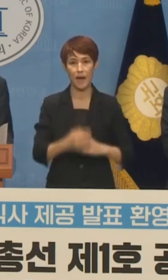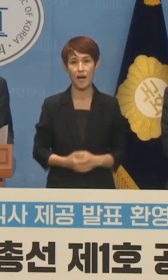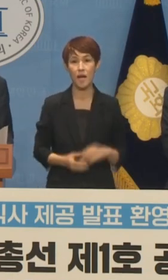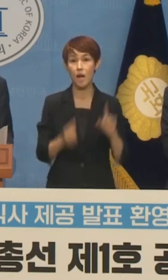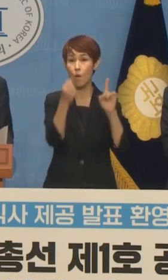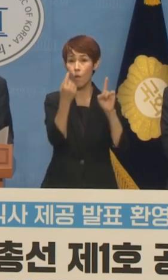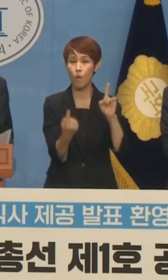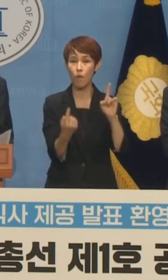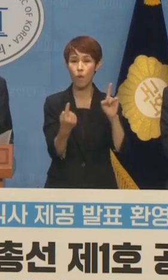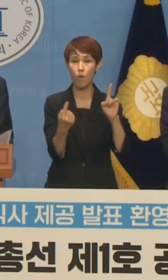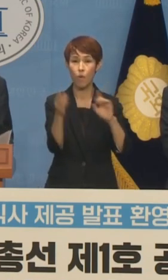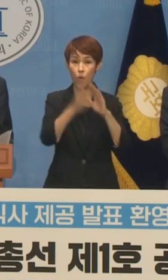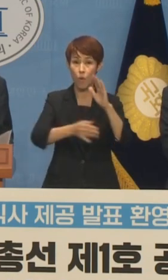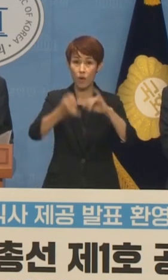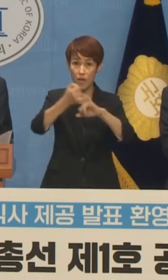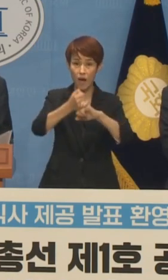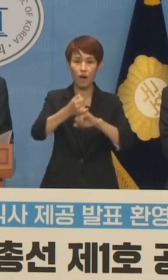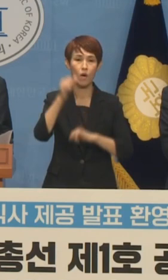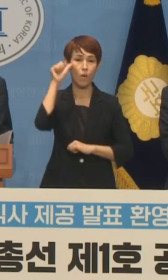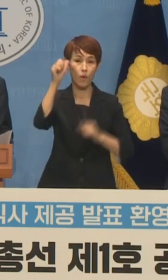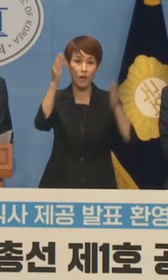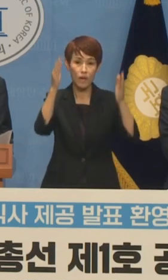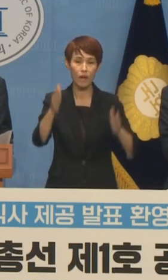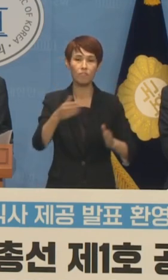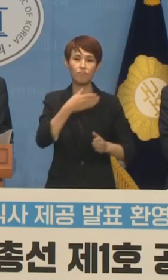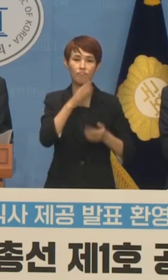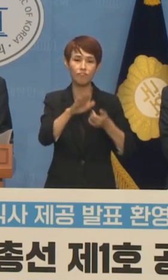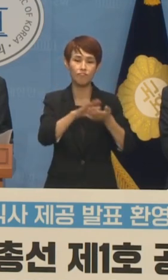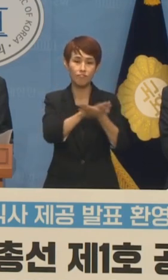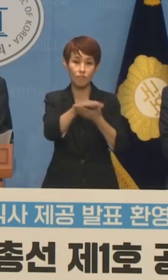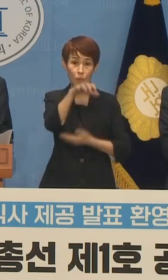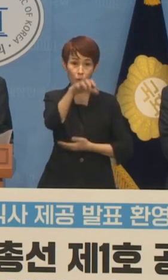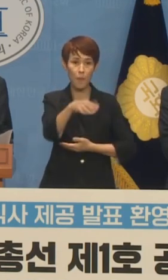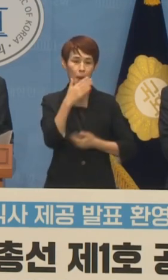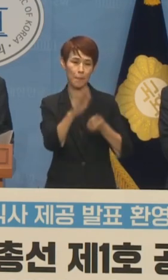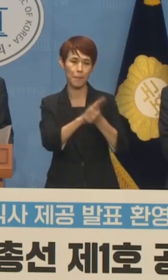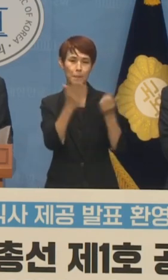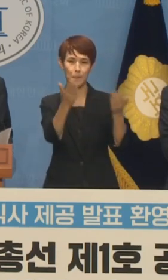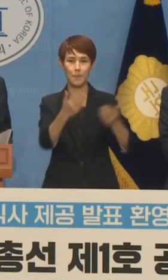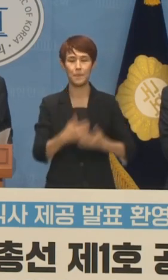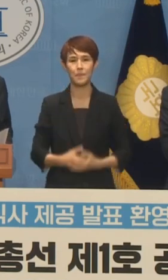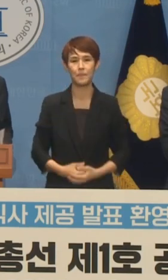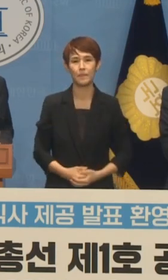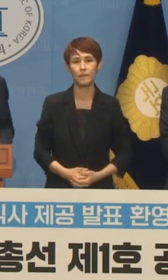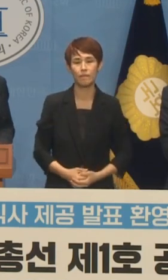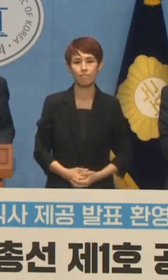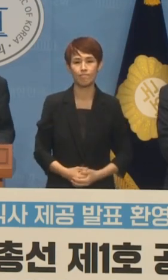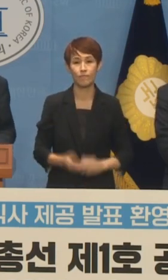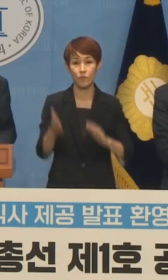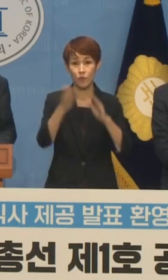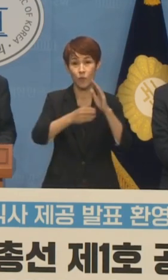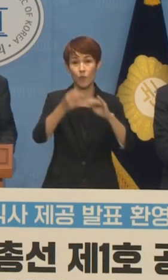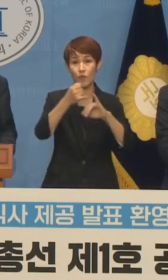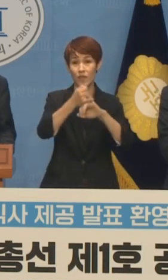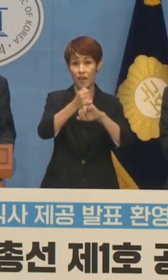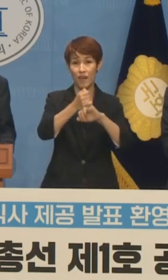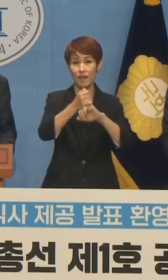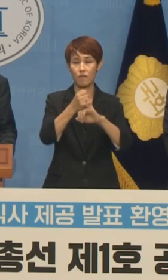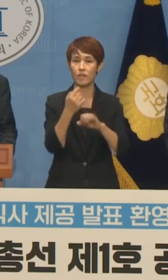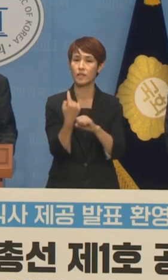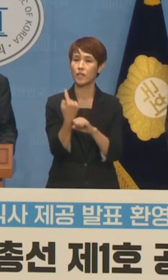제1호 공약이 주 5일 경로당 주 5일 밥상 공약이었습니다. 이 공약에 대해서